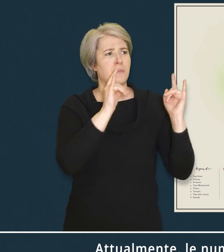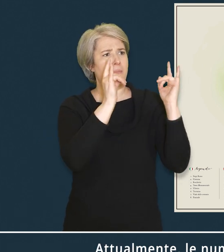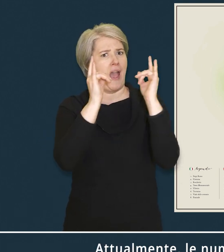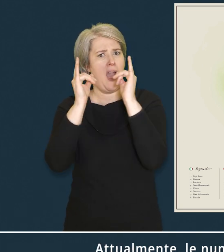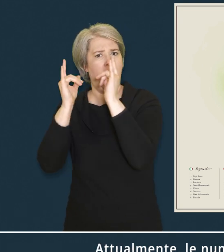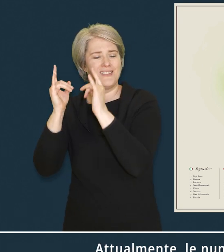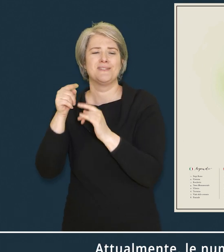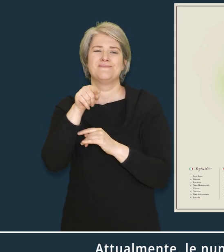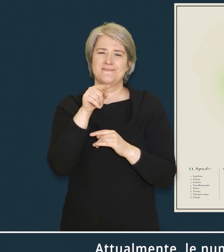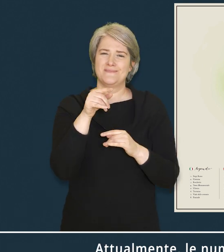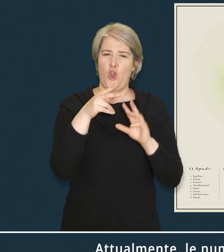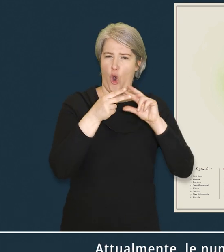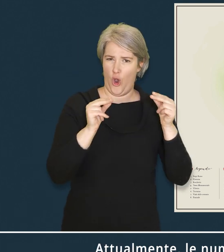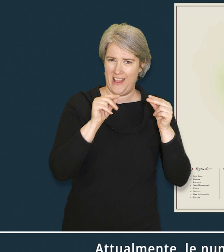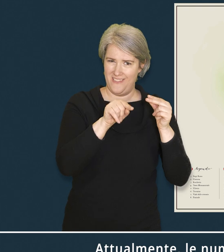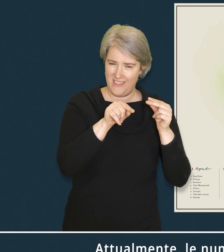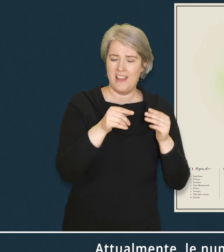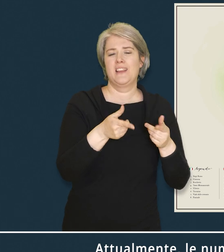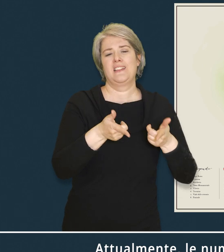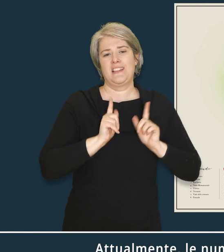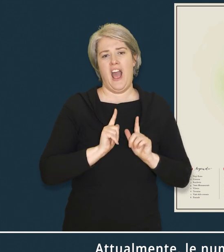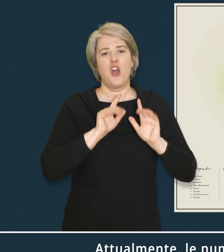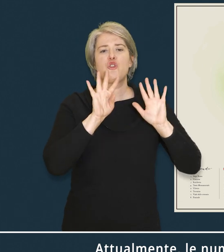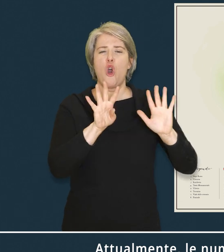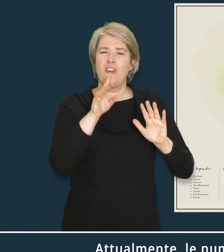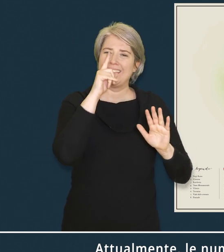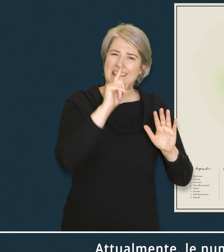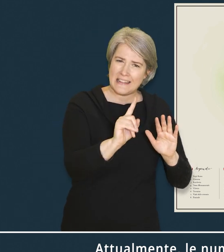Attualmente, le numerose piante presenti offrono ben